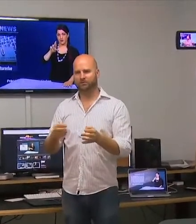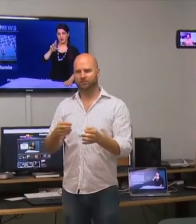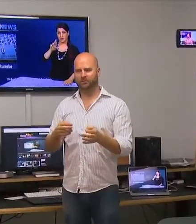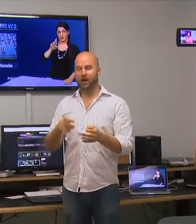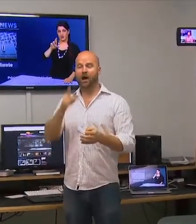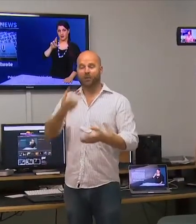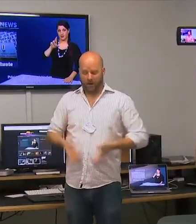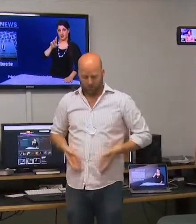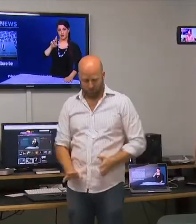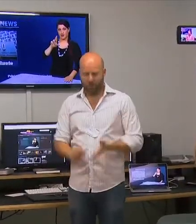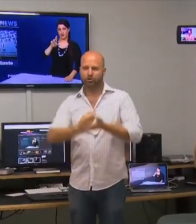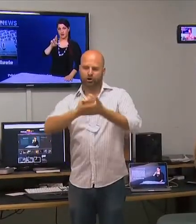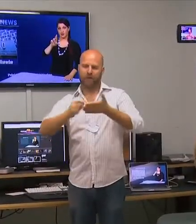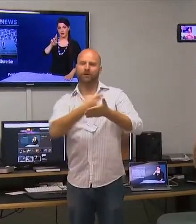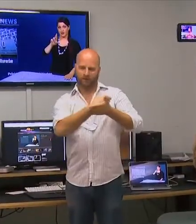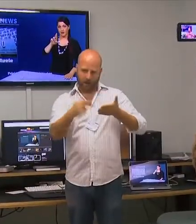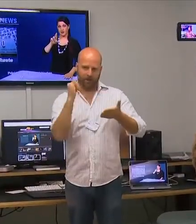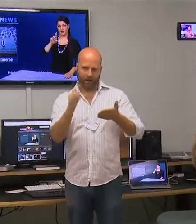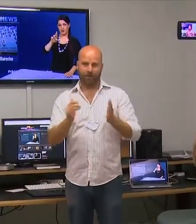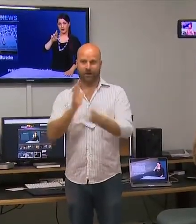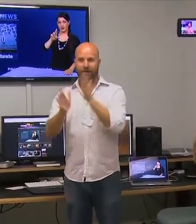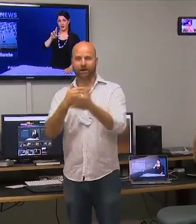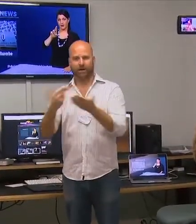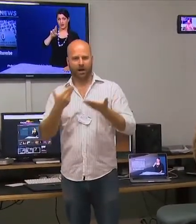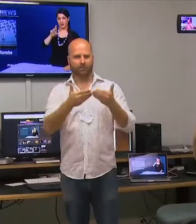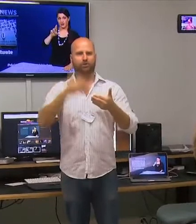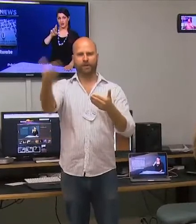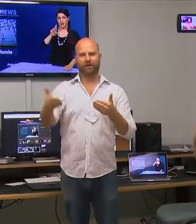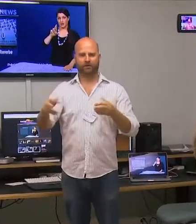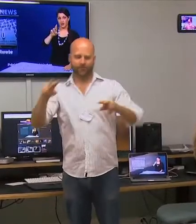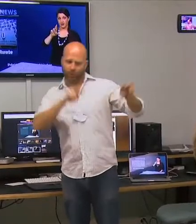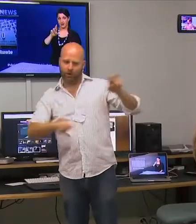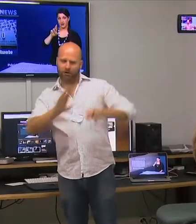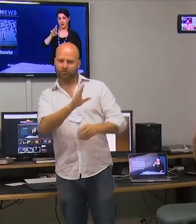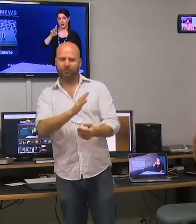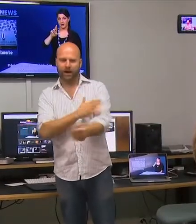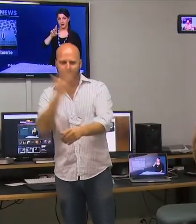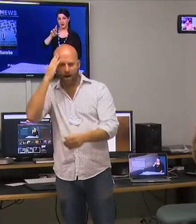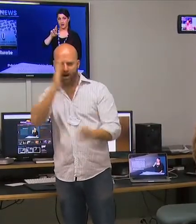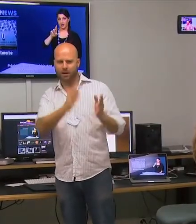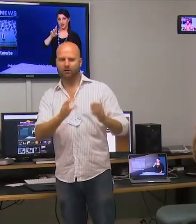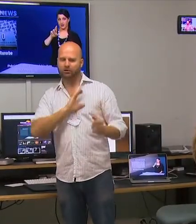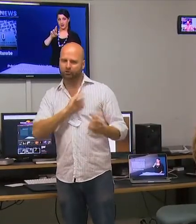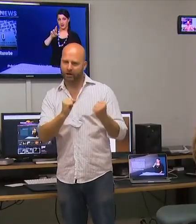Gehörlosen funktioniert das genau gleich. Also wir haben schon einen Namen schriftlich, klar. Aber später werden wir beobachtet in